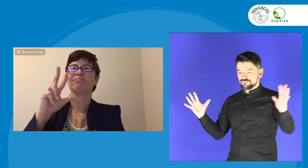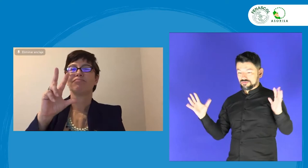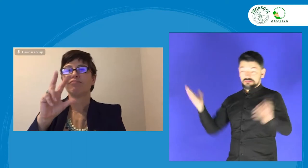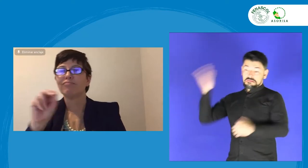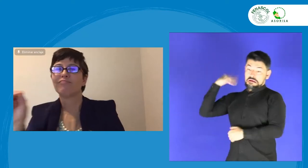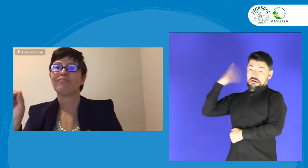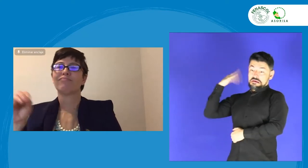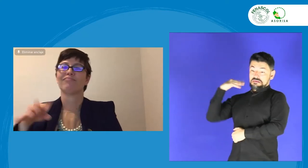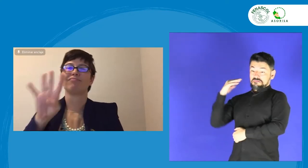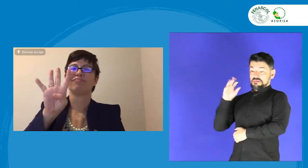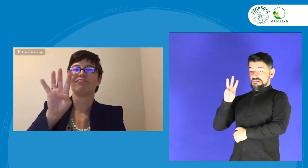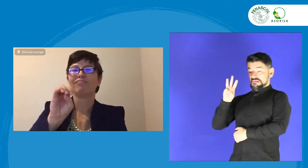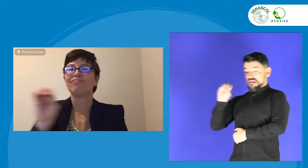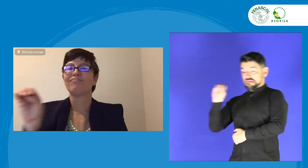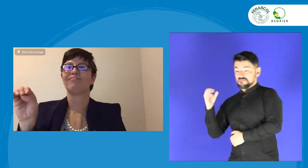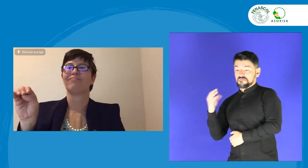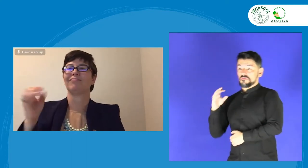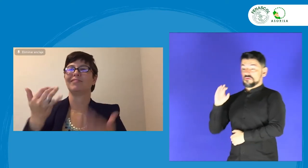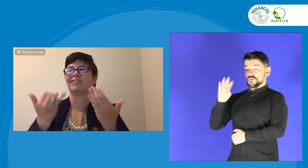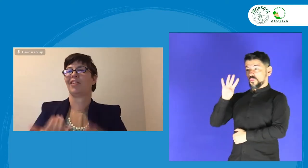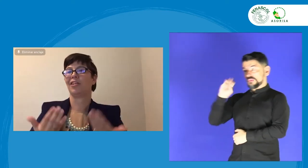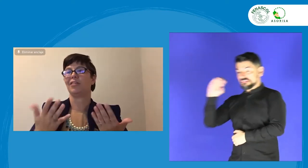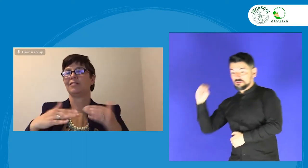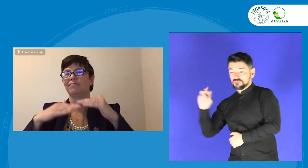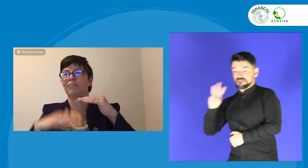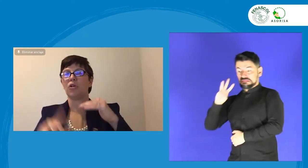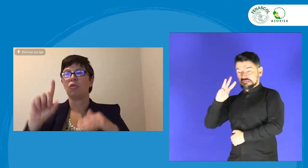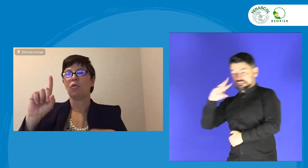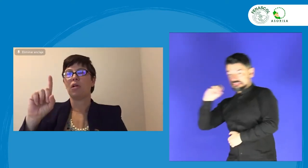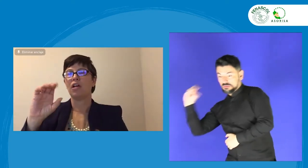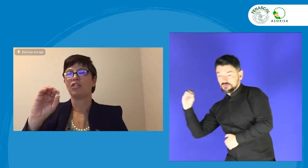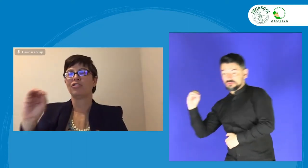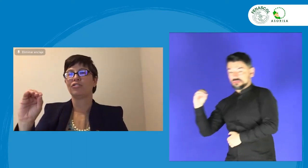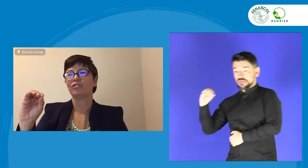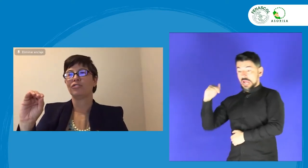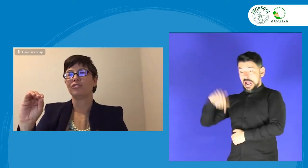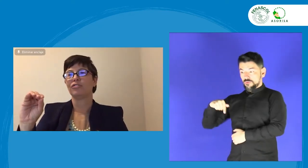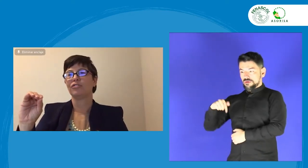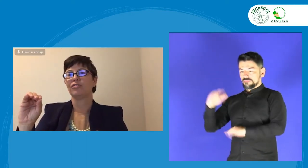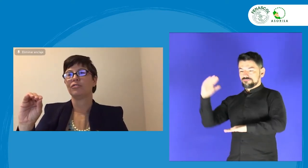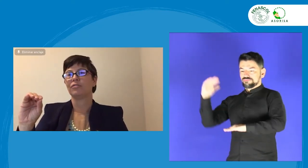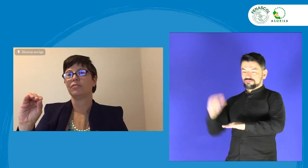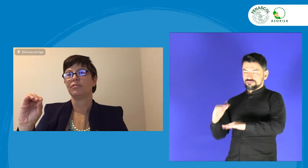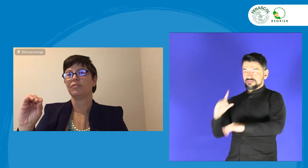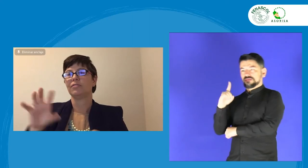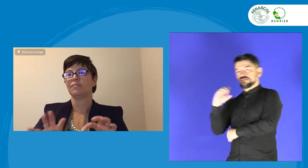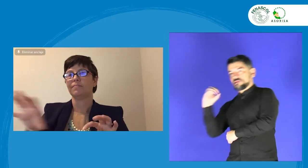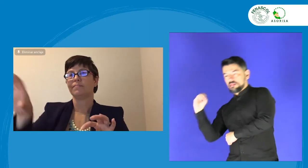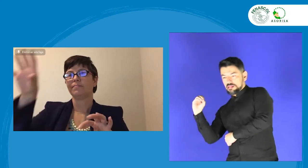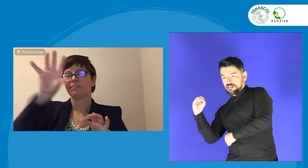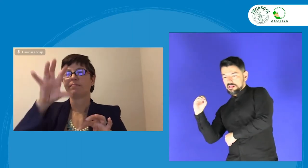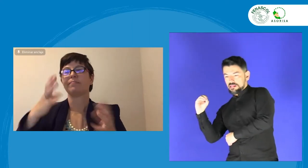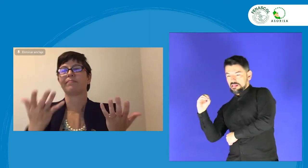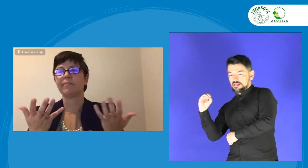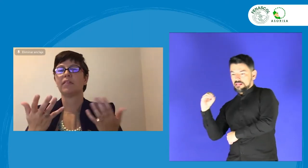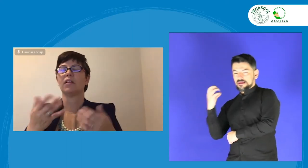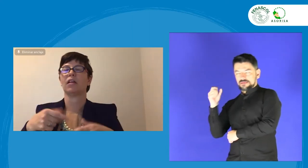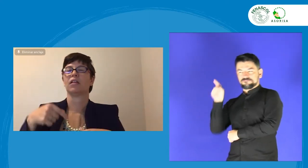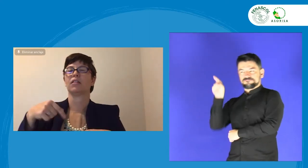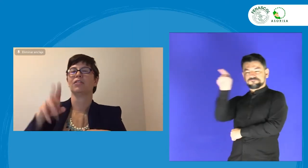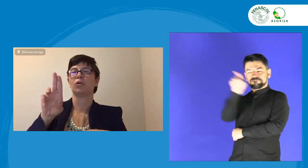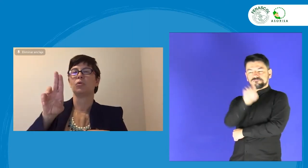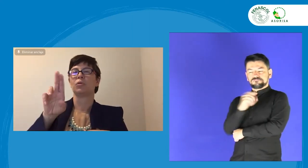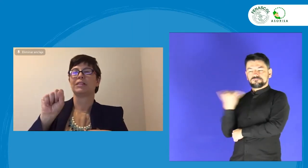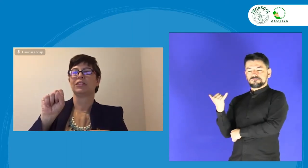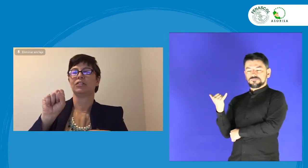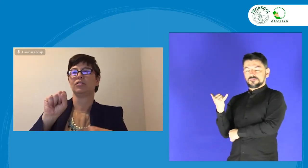poco. Nosotros vemos que más o menos unos 30 o 40 sucedía antes, ahora tenemos